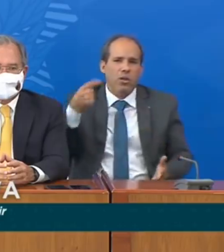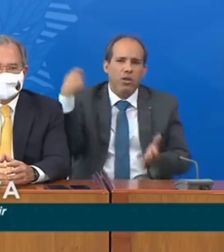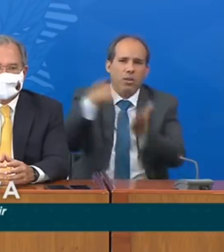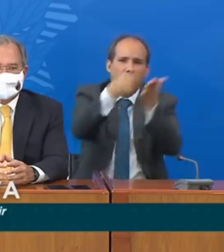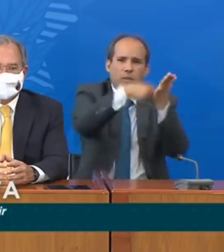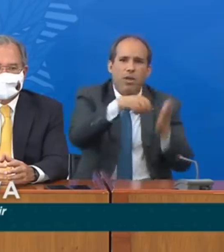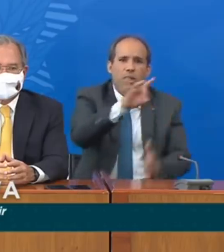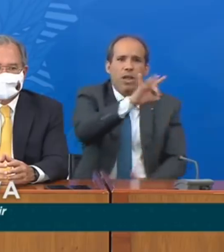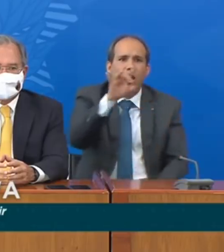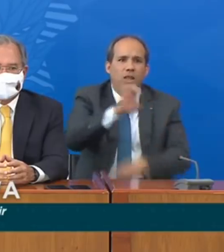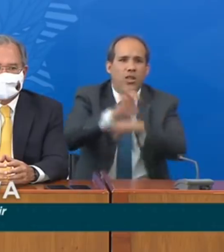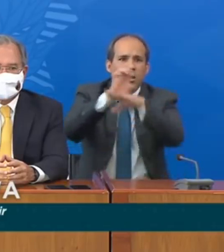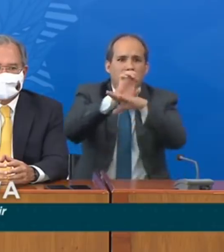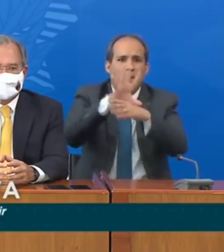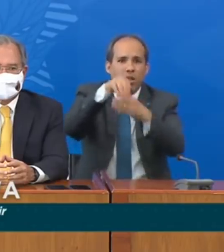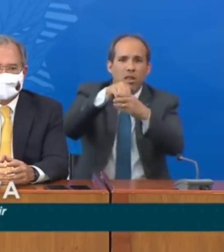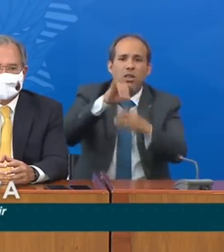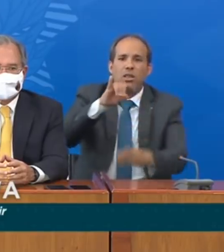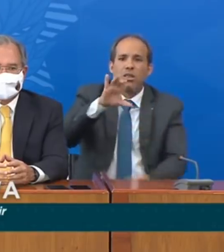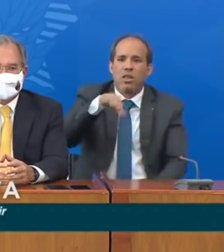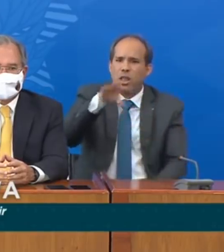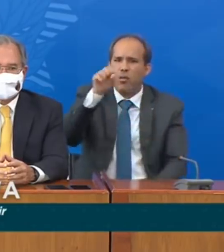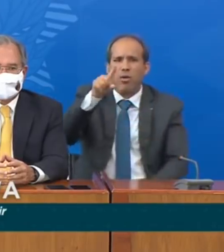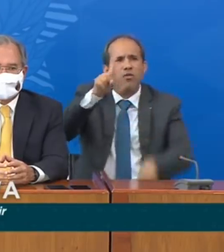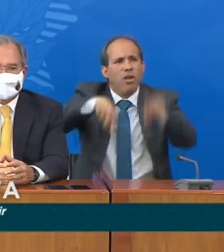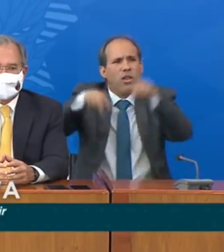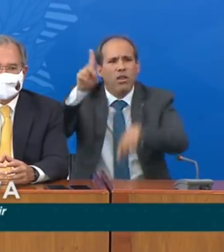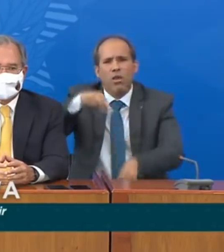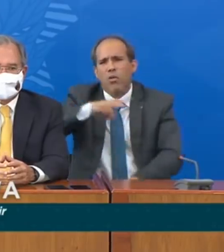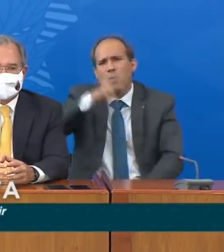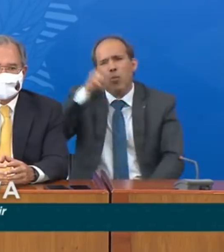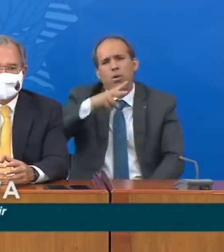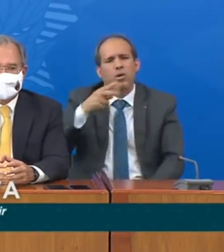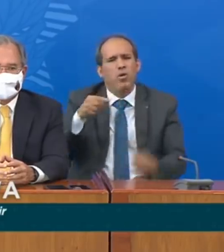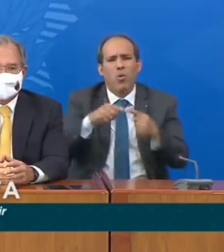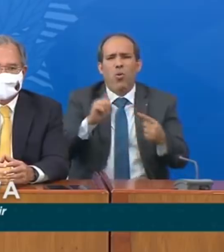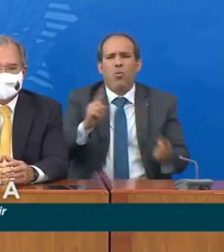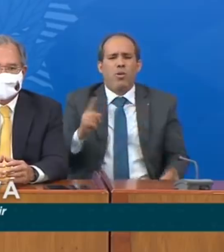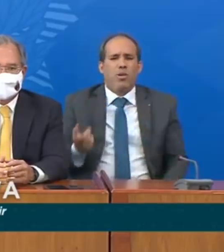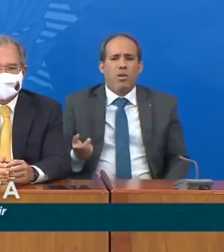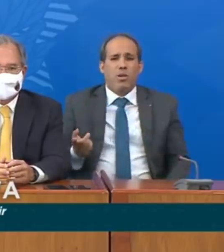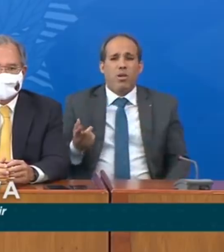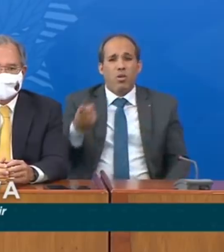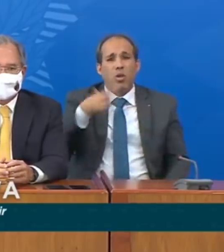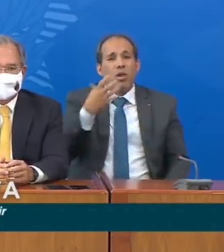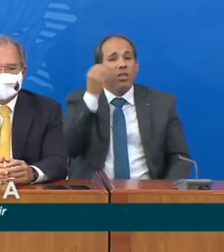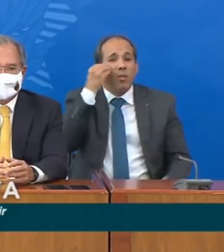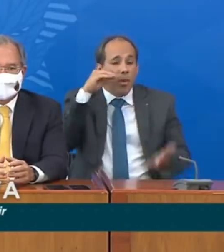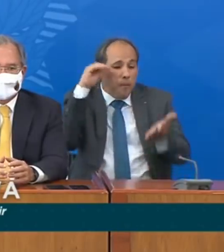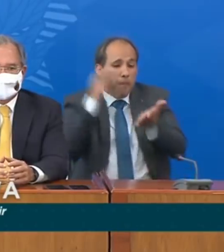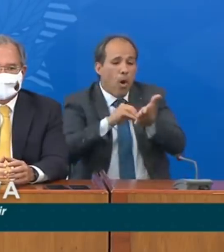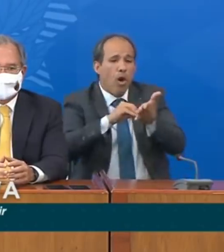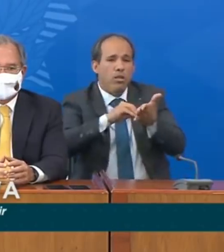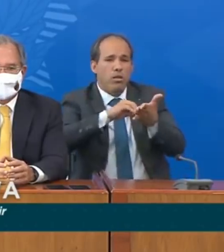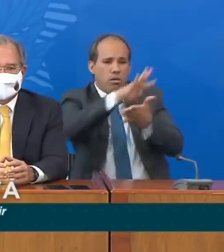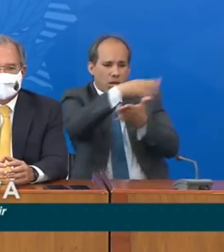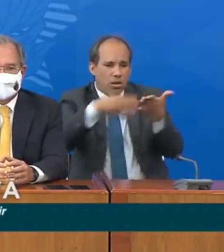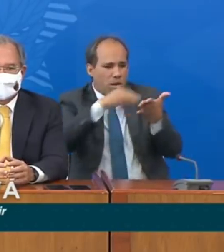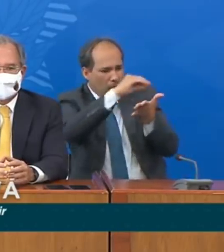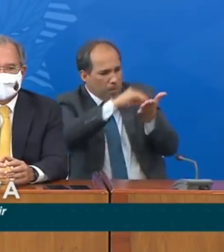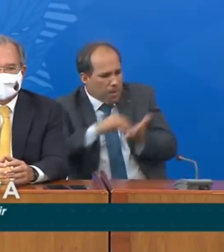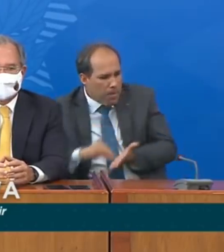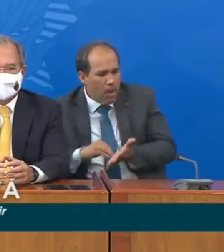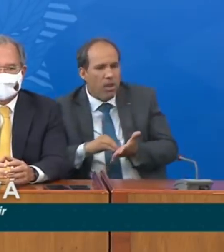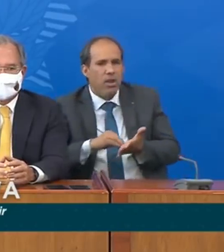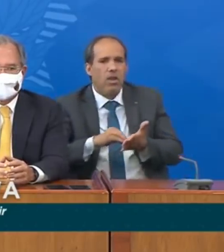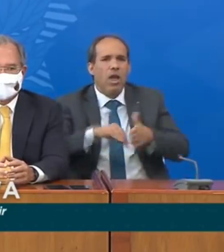estado. Isso não é bom. E o que nós queremos? A previsibilidade sem interferir nos estados. Eu acho que